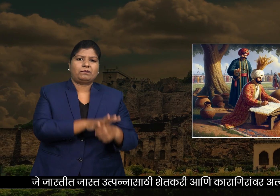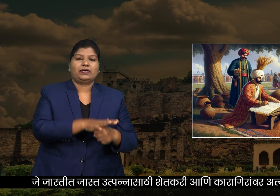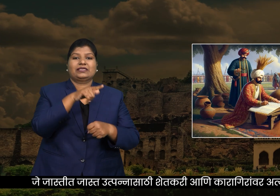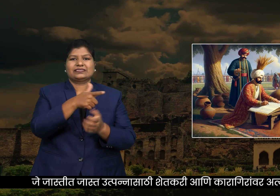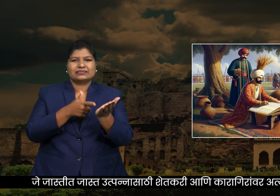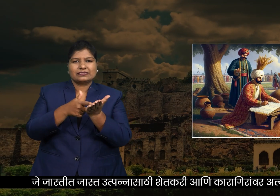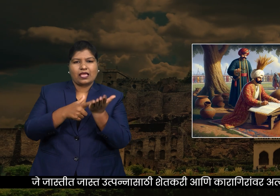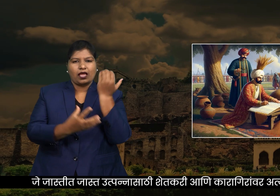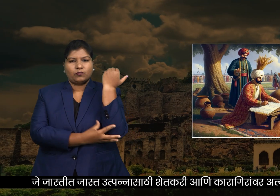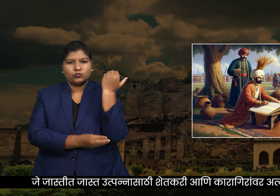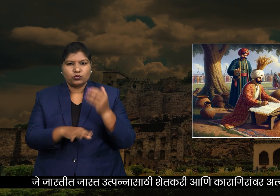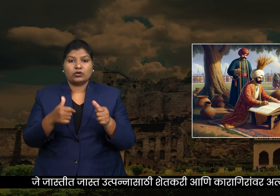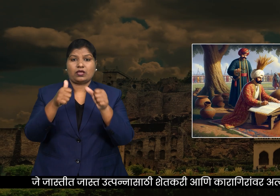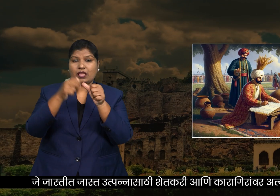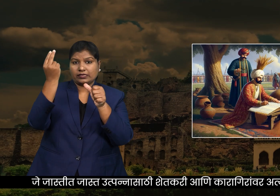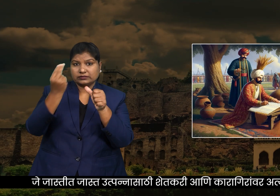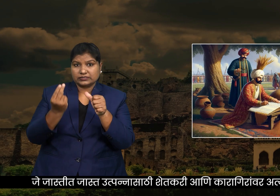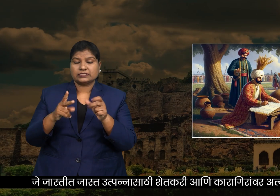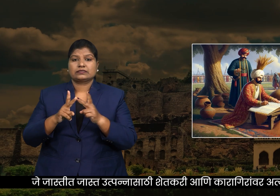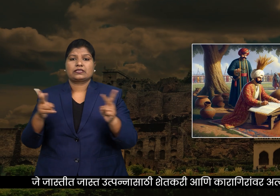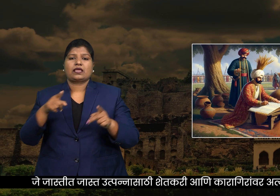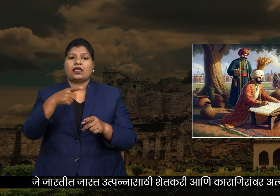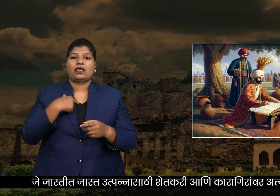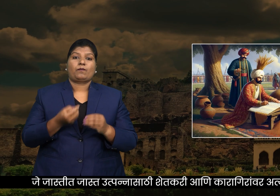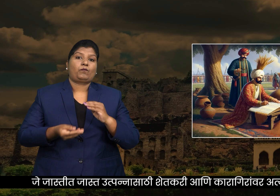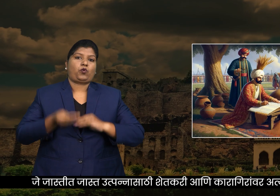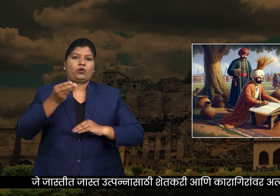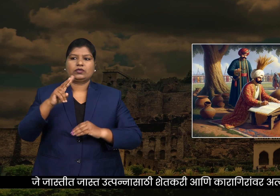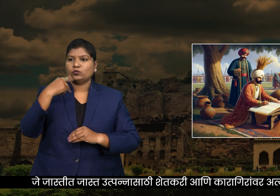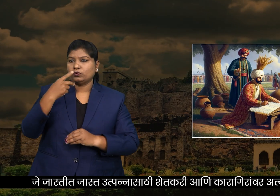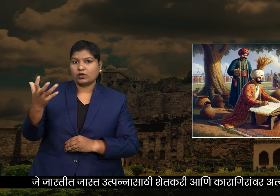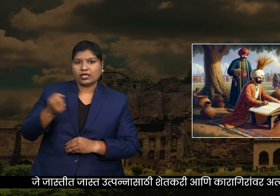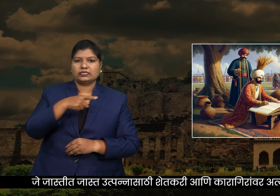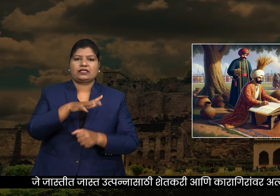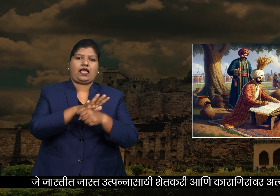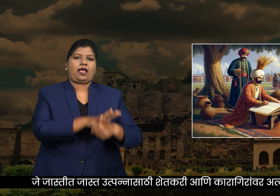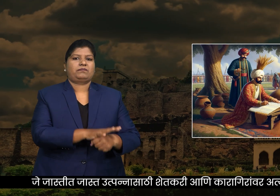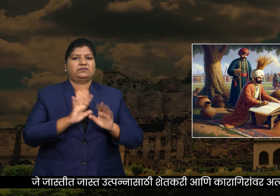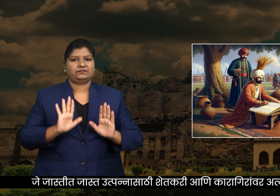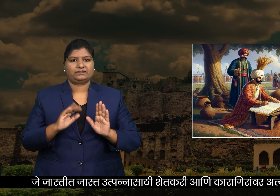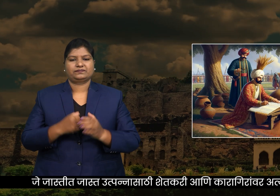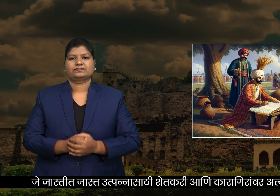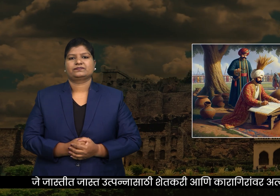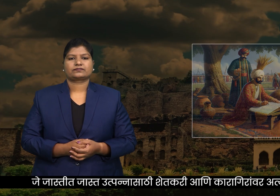उत्पन्नासाठी शेतकरी आणि कारागीरांवर अत्याचार करत असत.